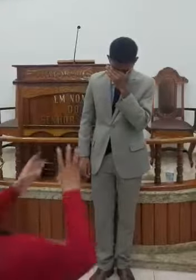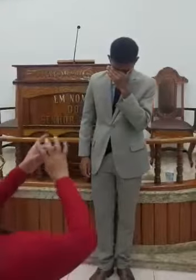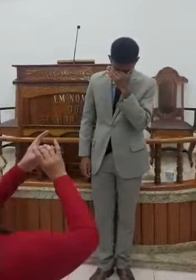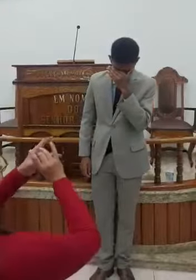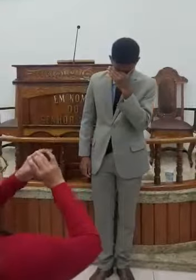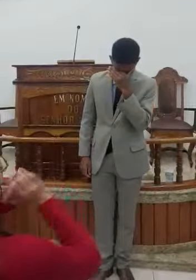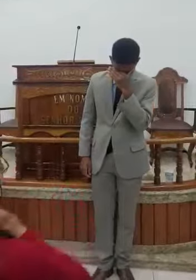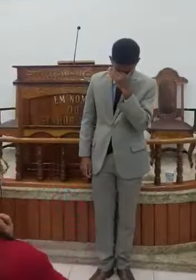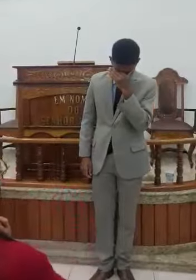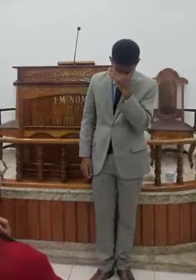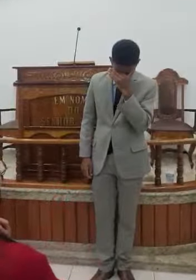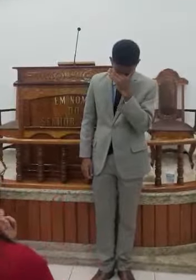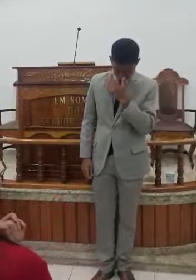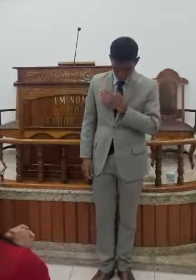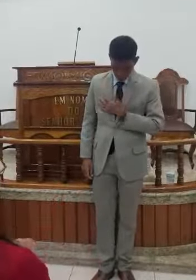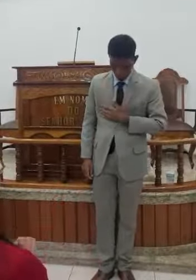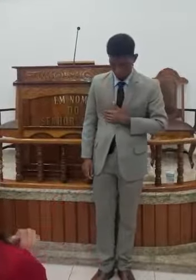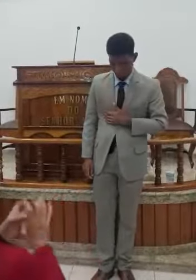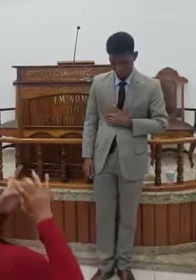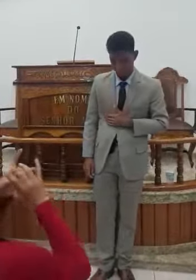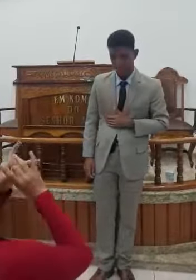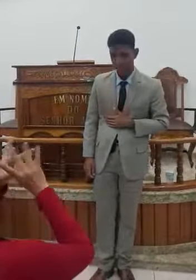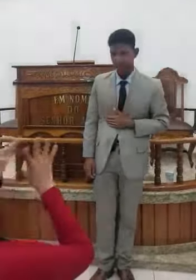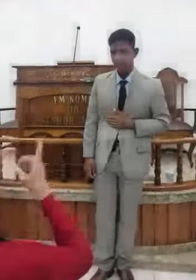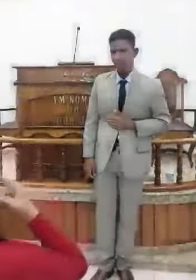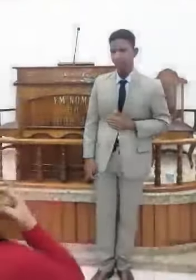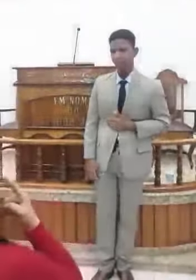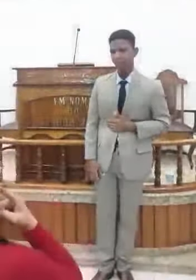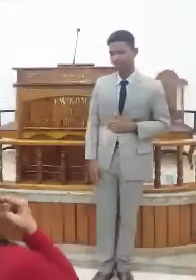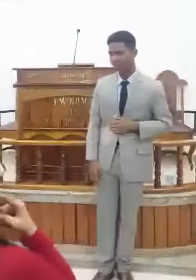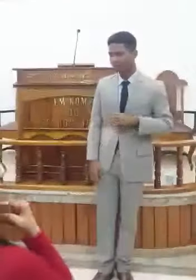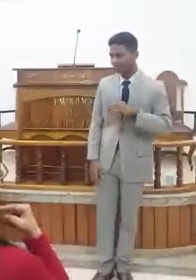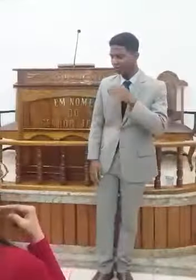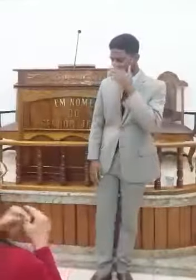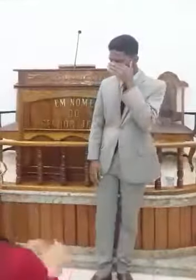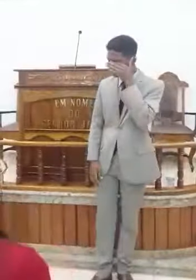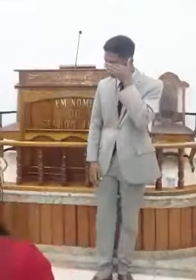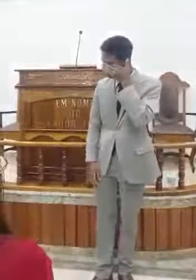Glória a Deus. Sim, ele pode chorar.